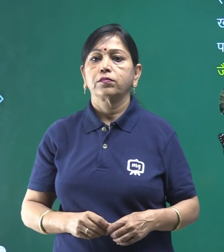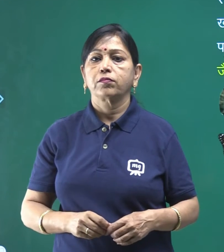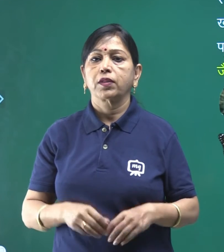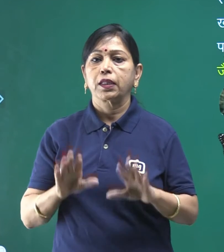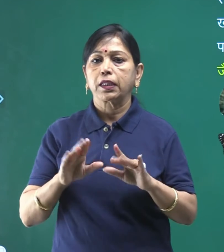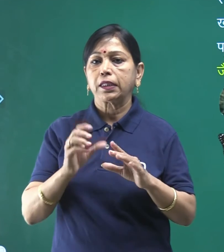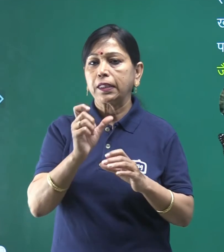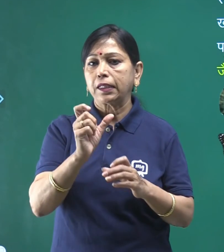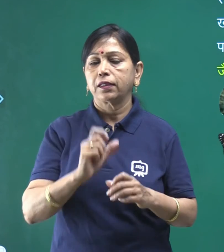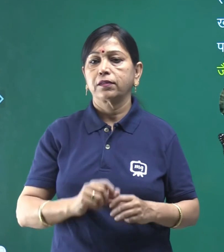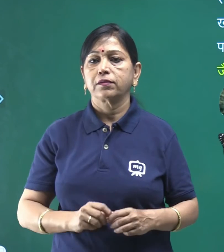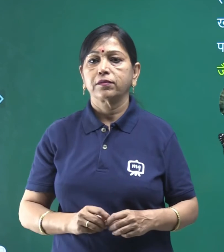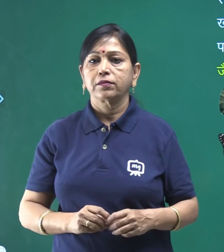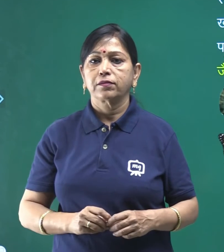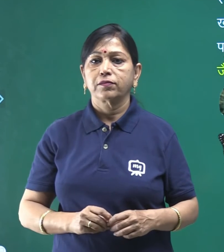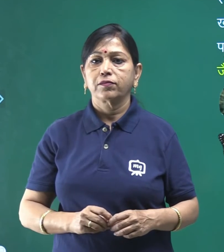तितली,